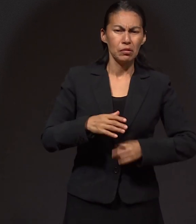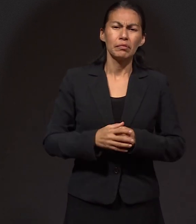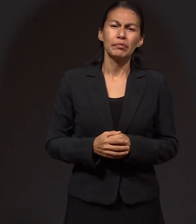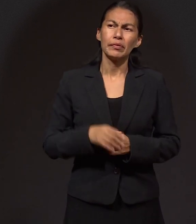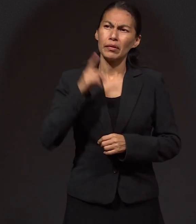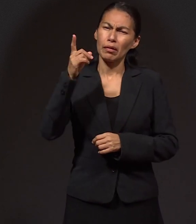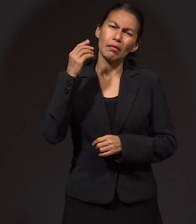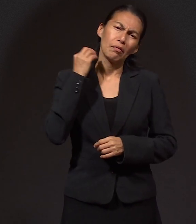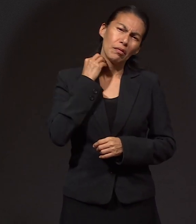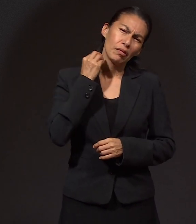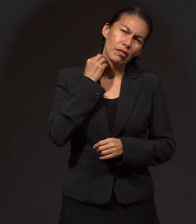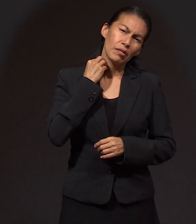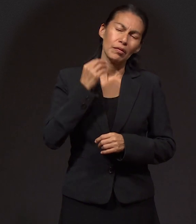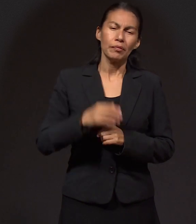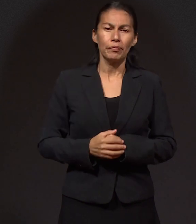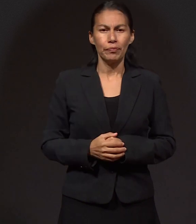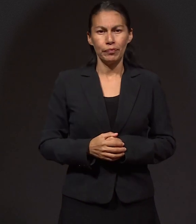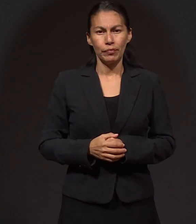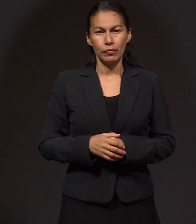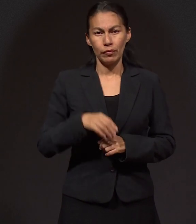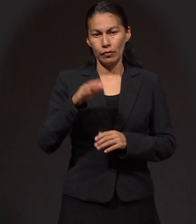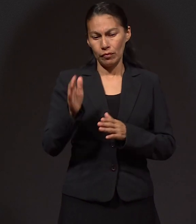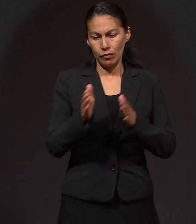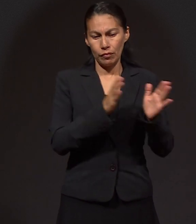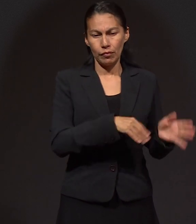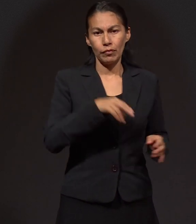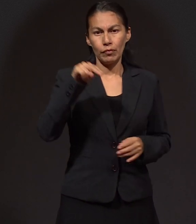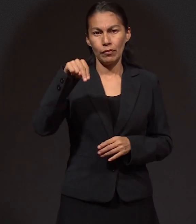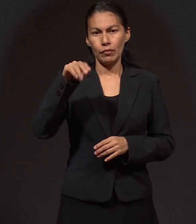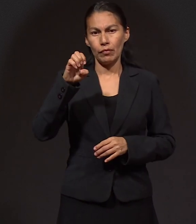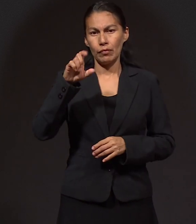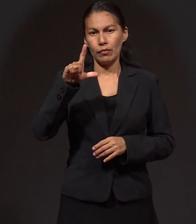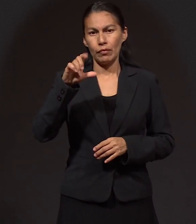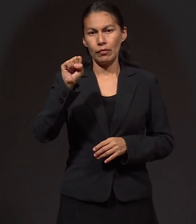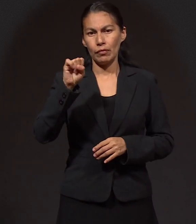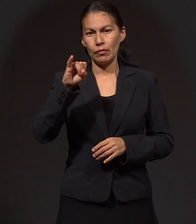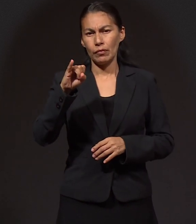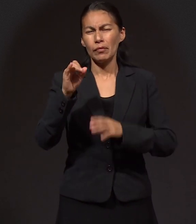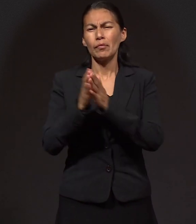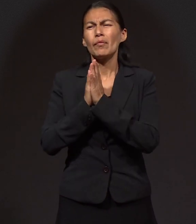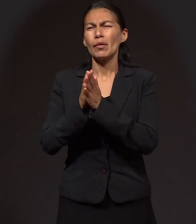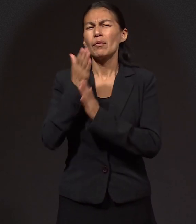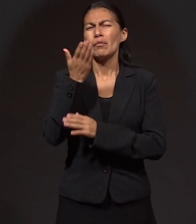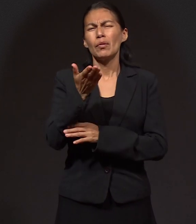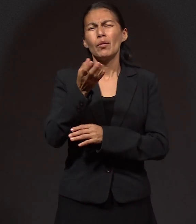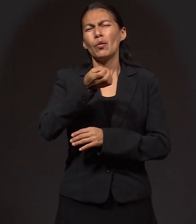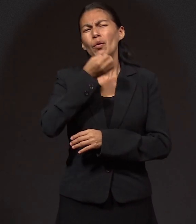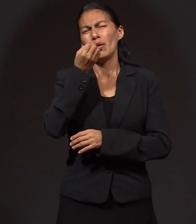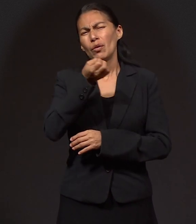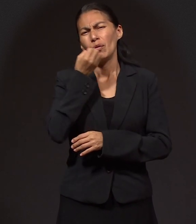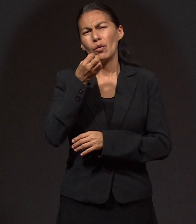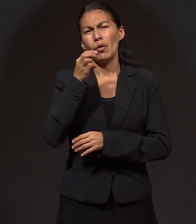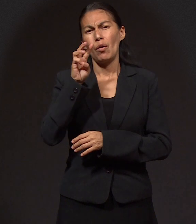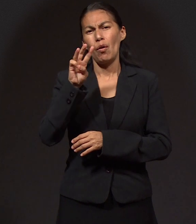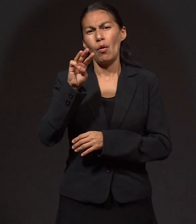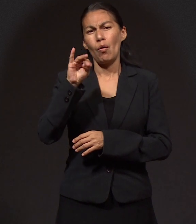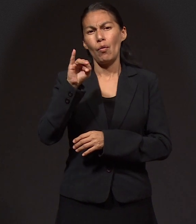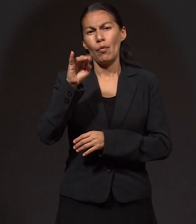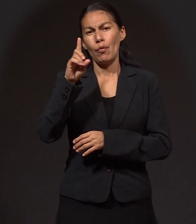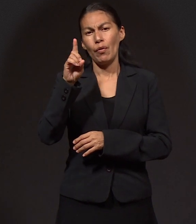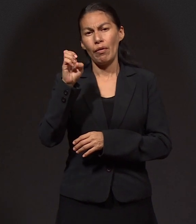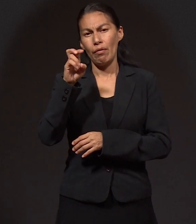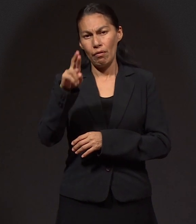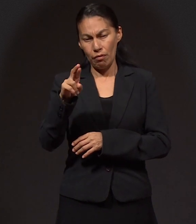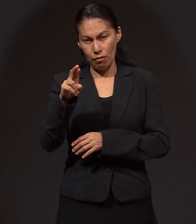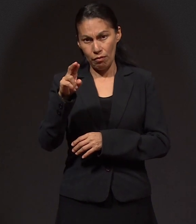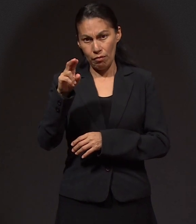Él será el juez y Él será el abogado. Nelsi Rubio, buenas noches. Pido que me ayuden en oración por